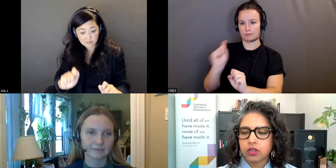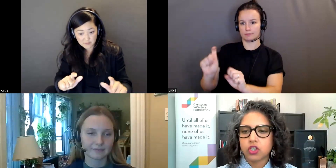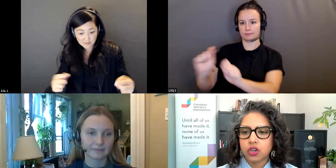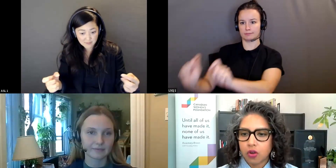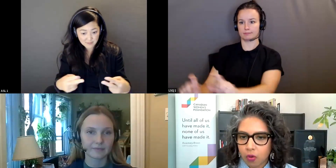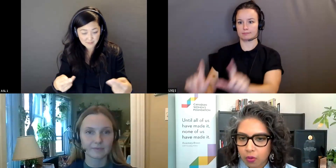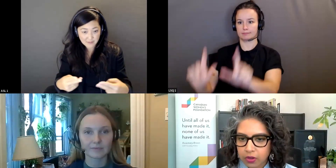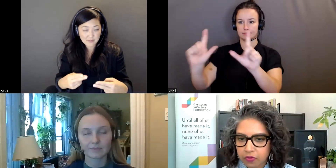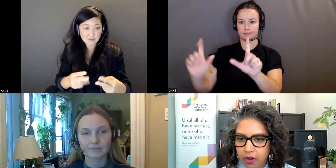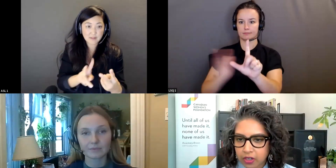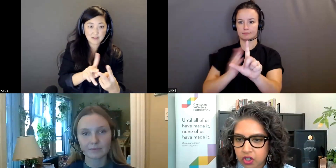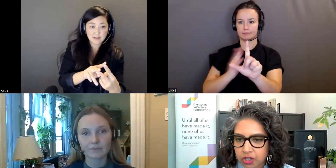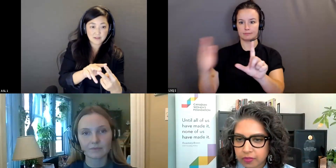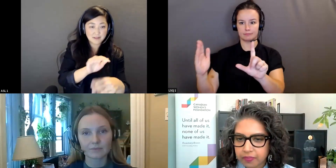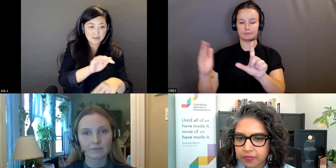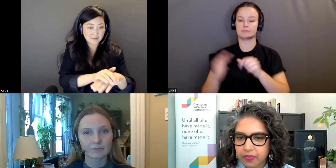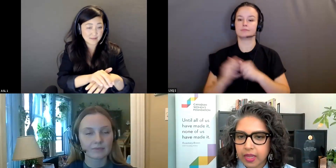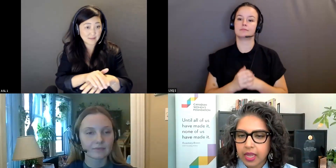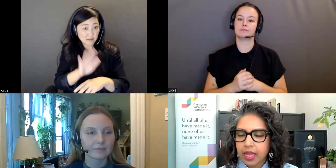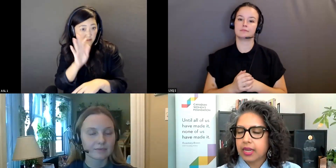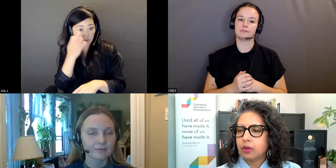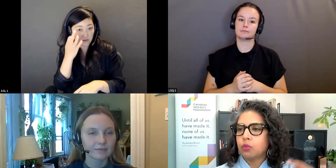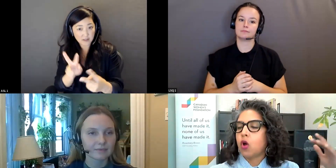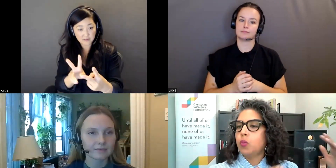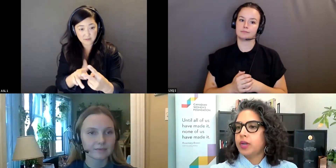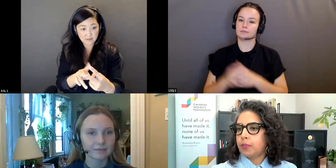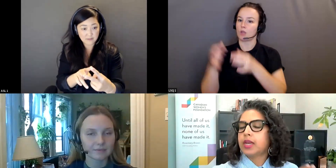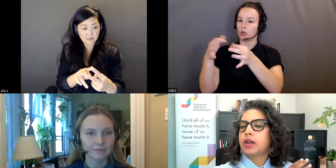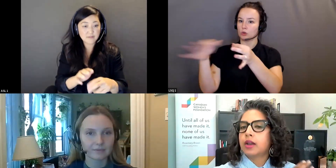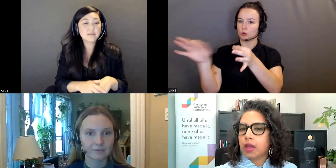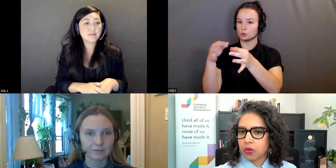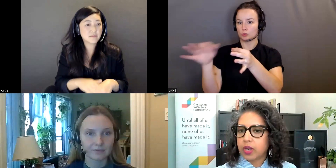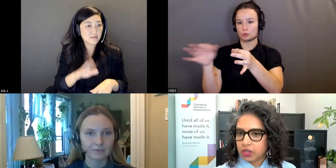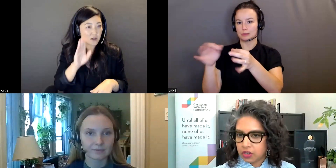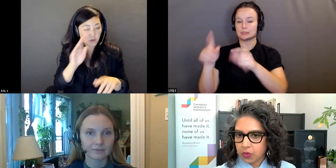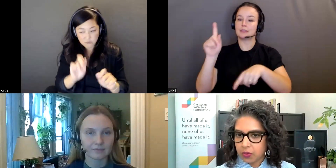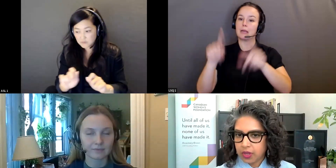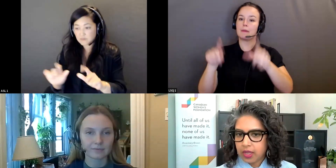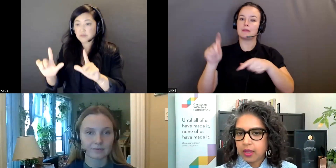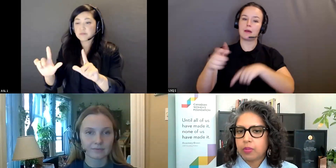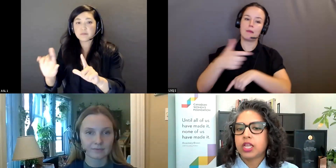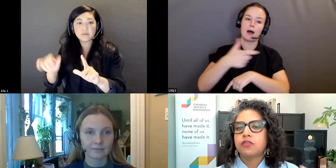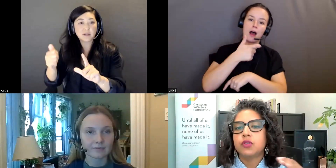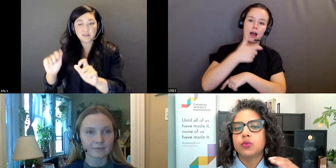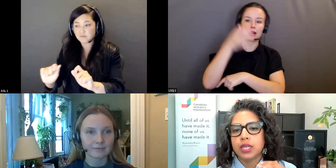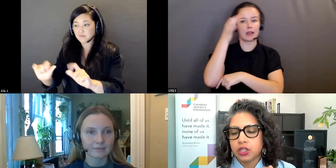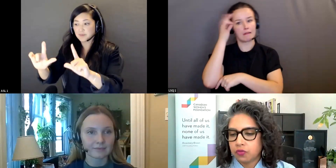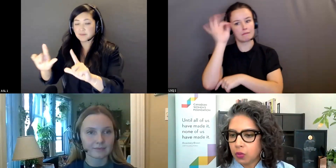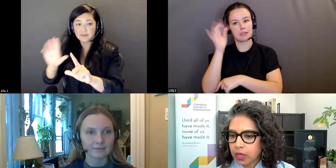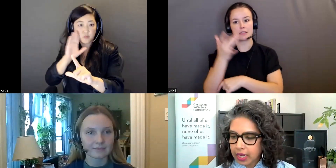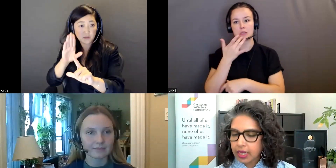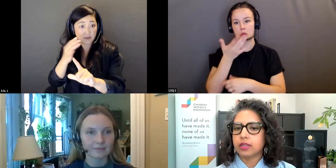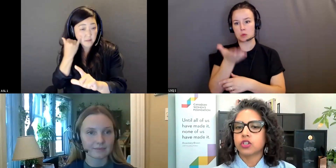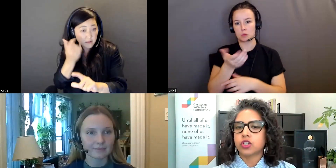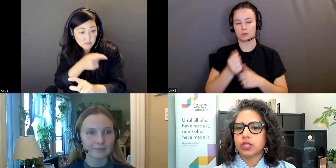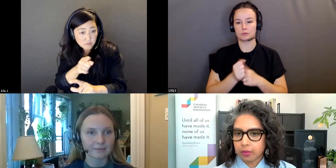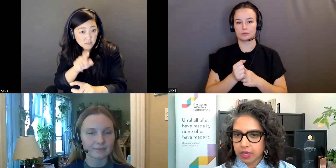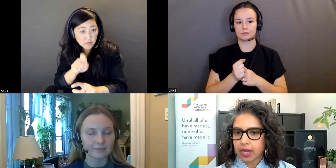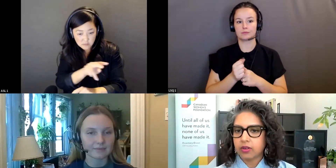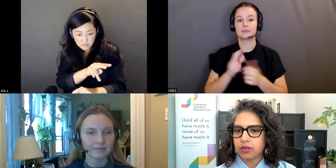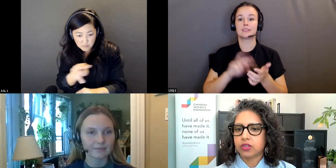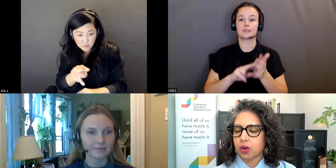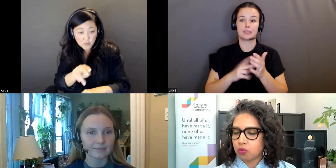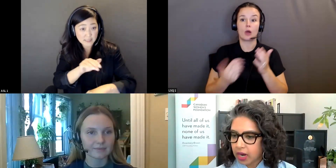vous. Utilisez les liens pour accéder aux sous-titres, soit en anglais, soit en français. Et il y aura une nouvelle fenêtre qui